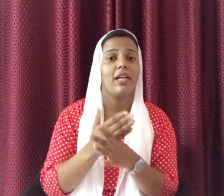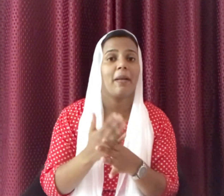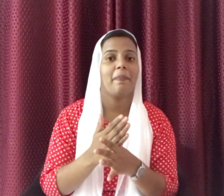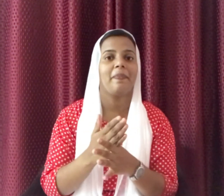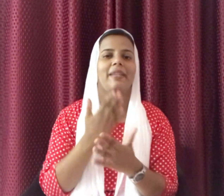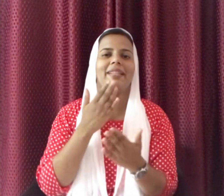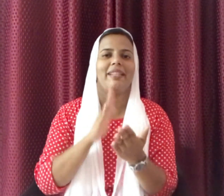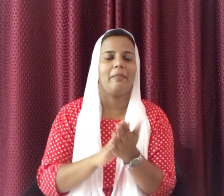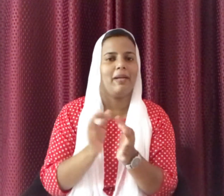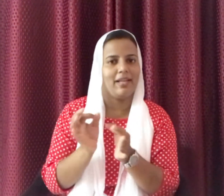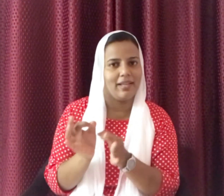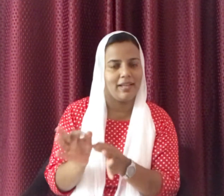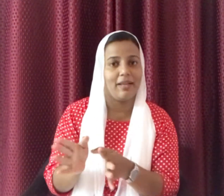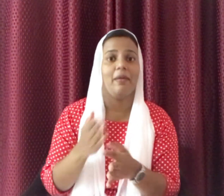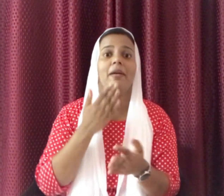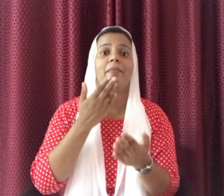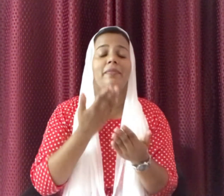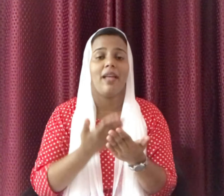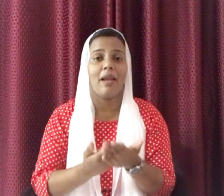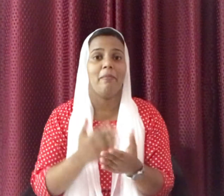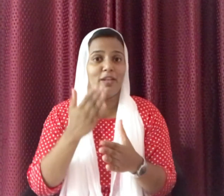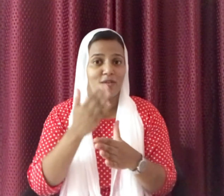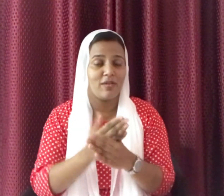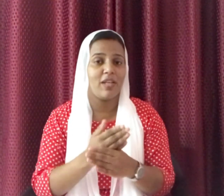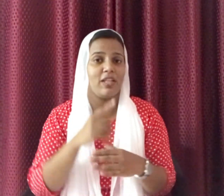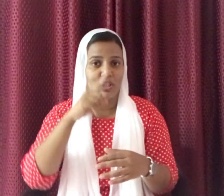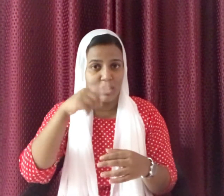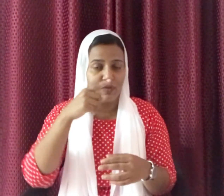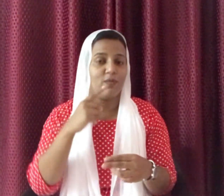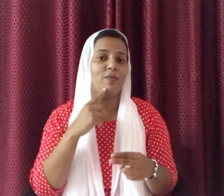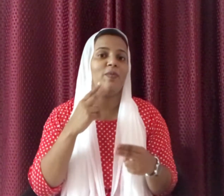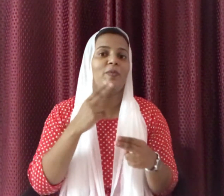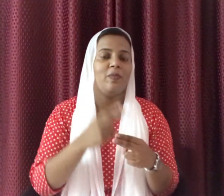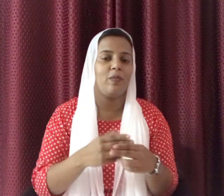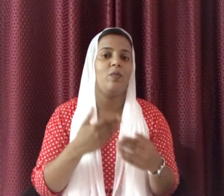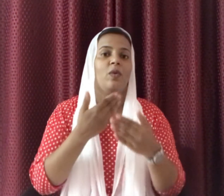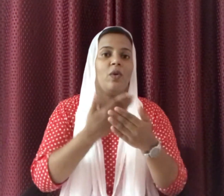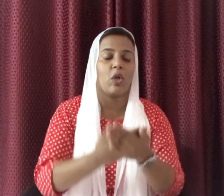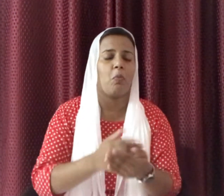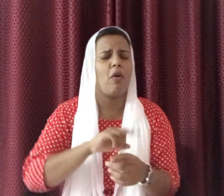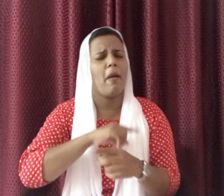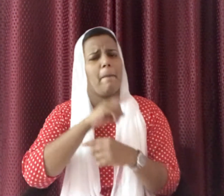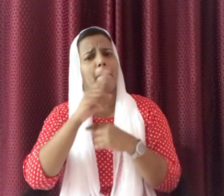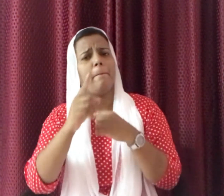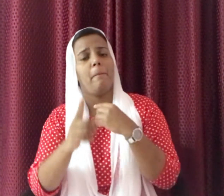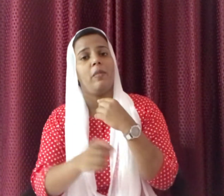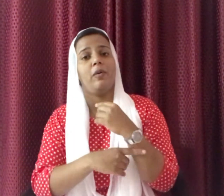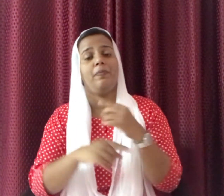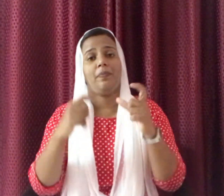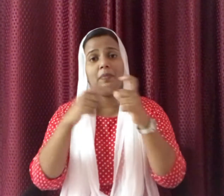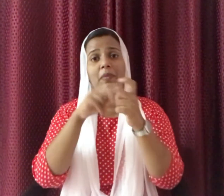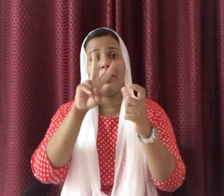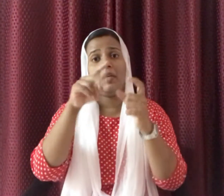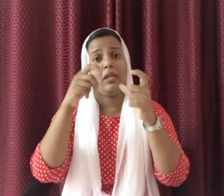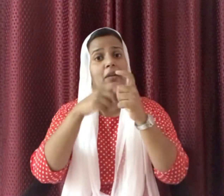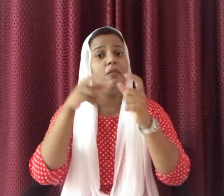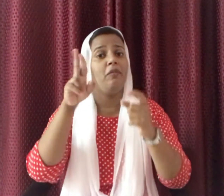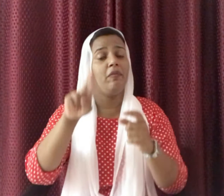തിന്മയെ അനുകരിക്കാതെ നമ്മൾ നന്മ ചെയ്ത് ജീവിക്കുമ്പോൾ അവൻ സദാകാലം, ഹല്ലേലൂയ, എവർമോർ, എന്നും അതിൽ